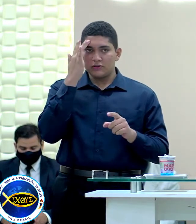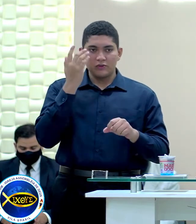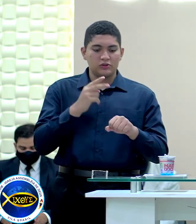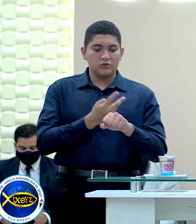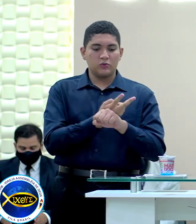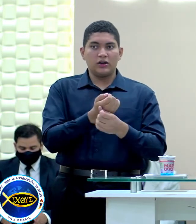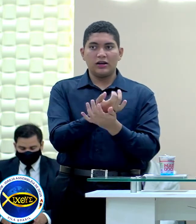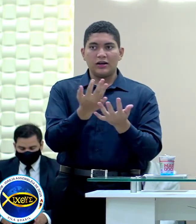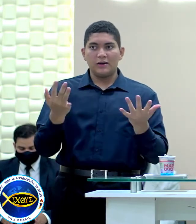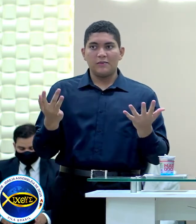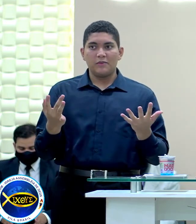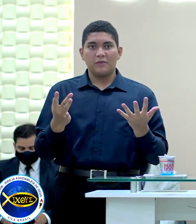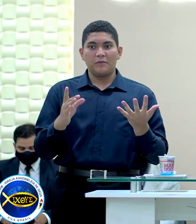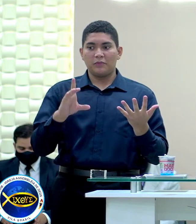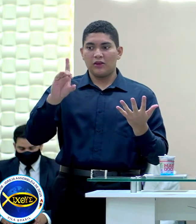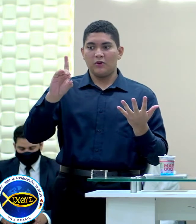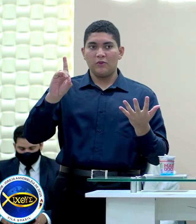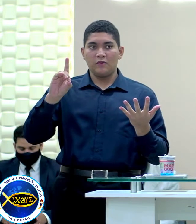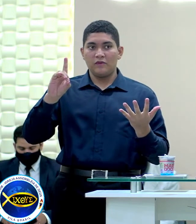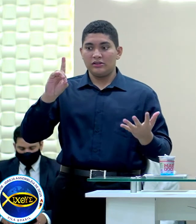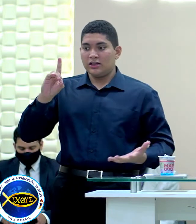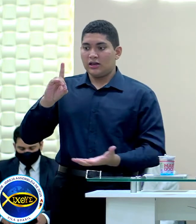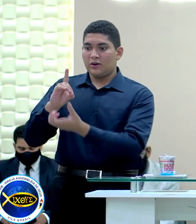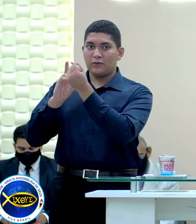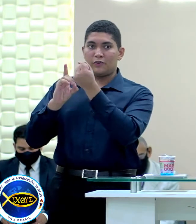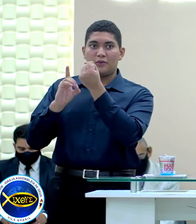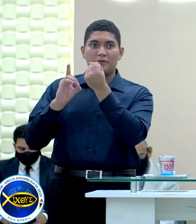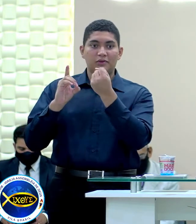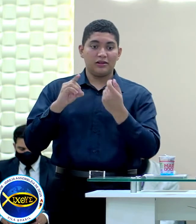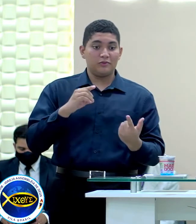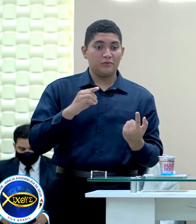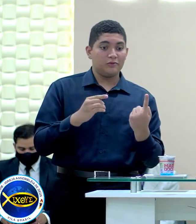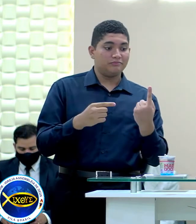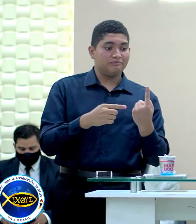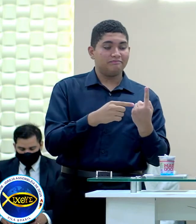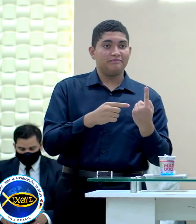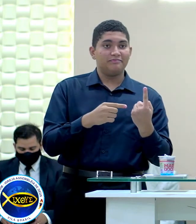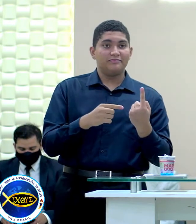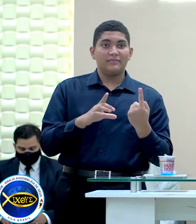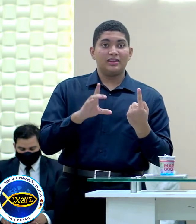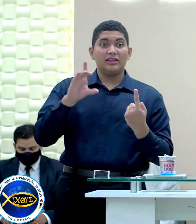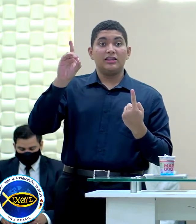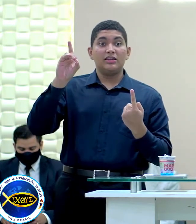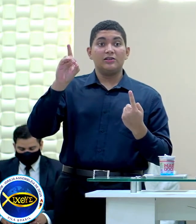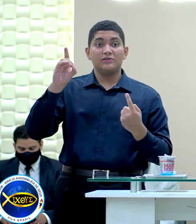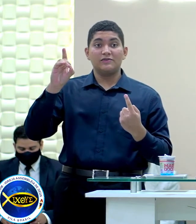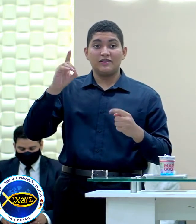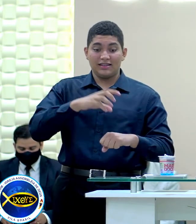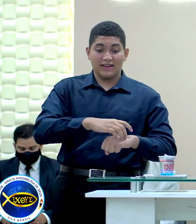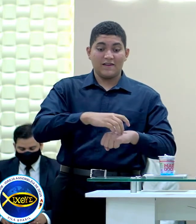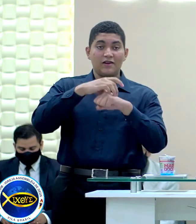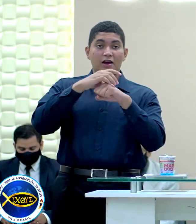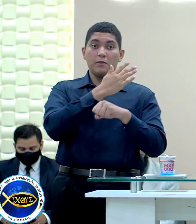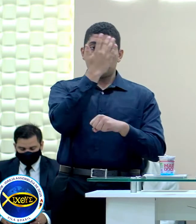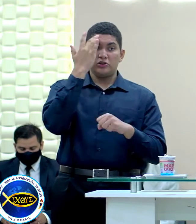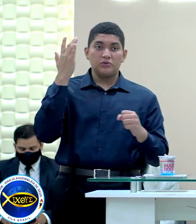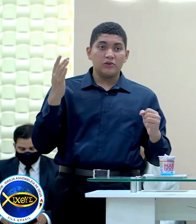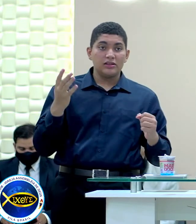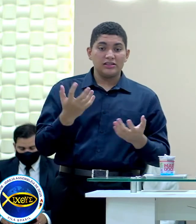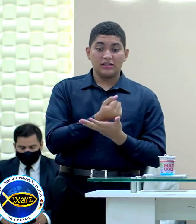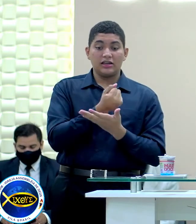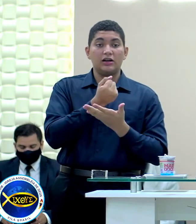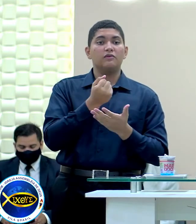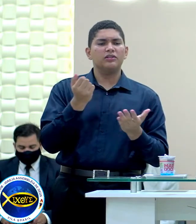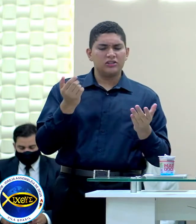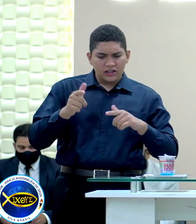É só para ilustrar que Deus não vai levar vagabundo para o céu, não. Ele vai levar crente salvo, que está